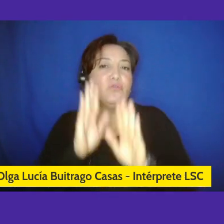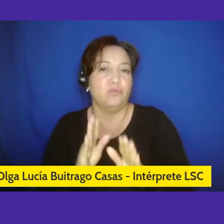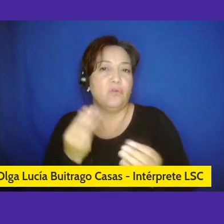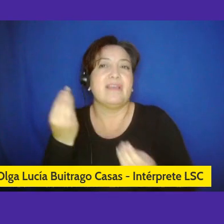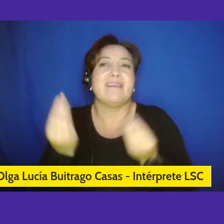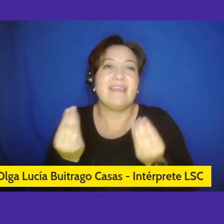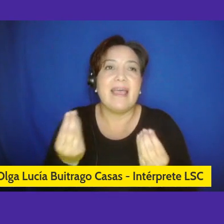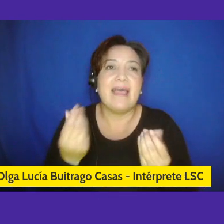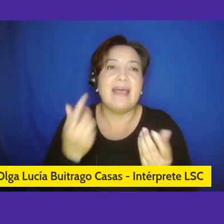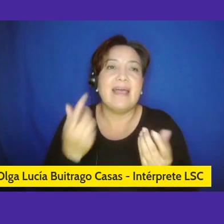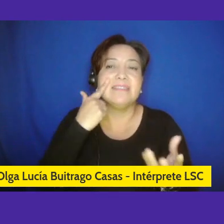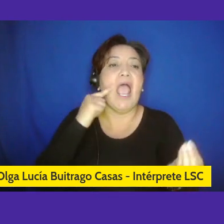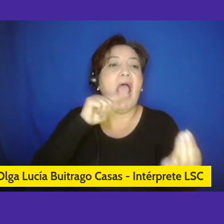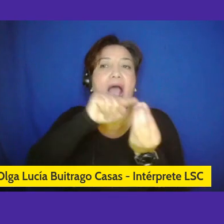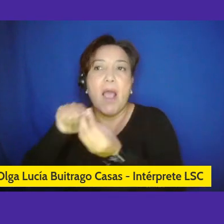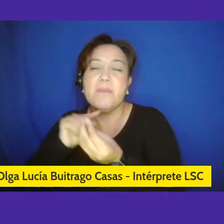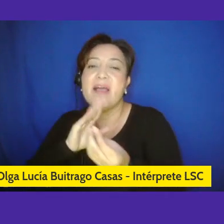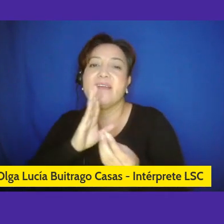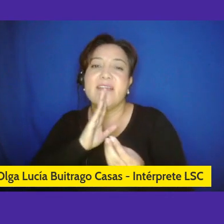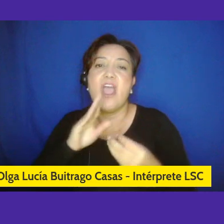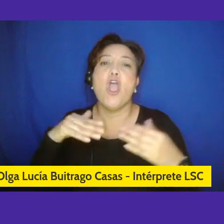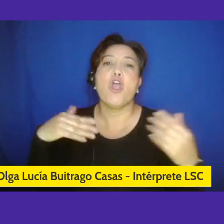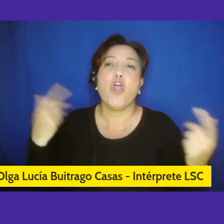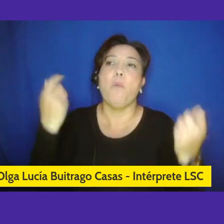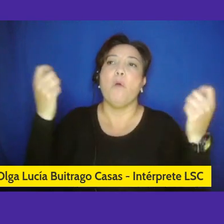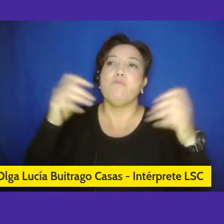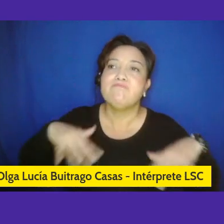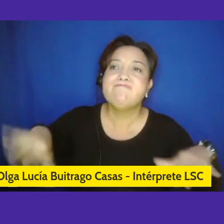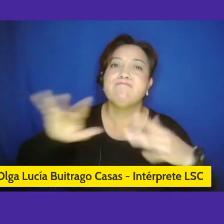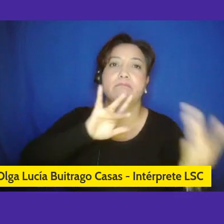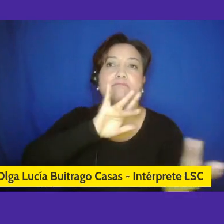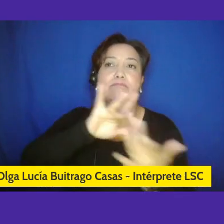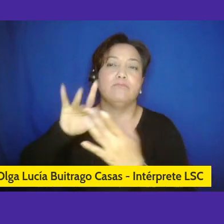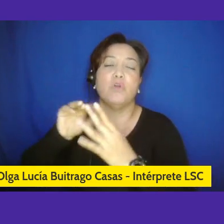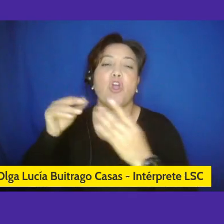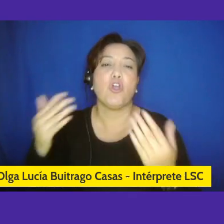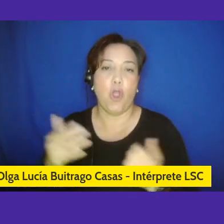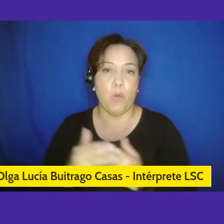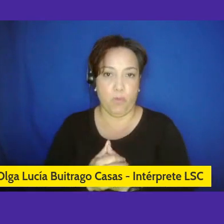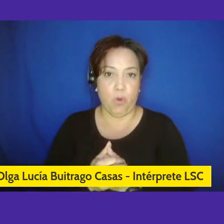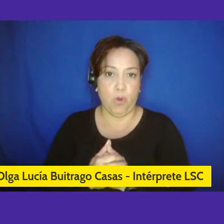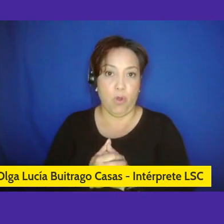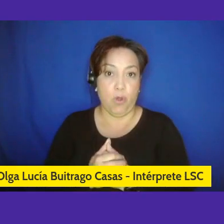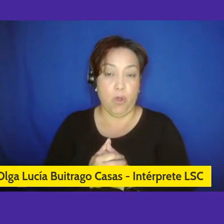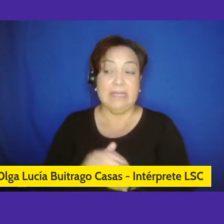va, su experiencia a la hora de distribuir en su país local o afuera,